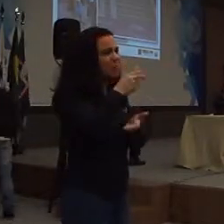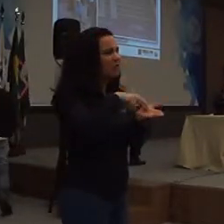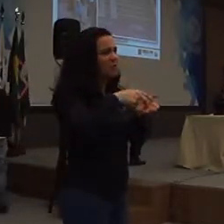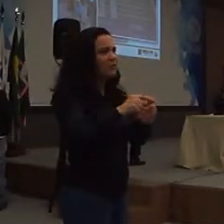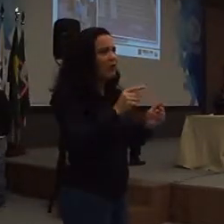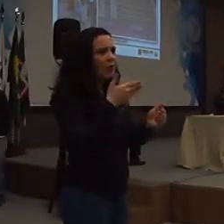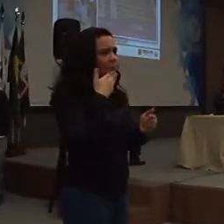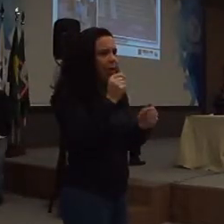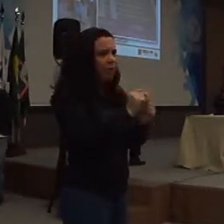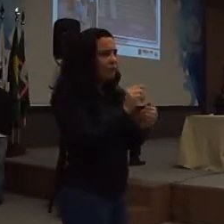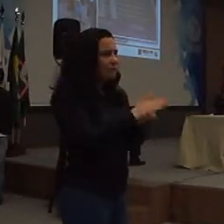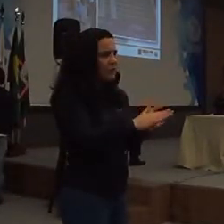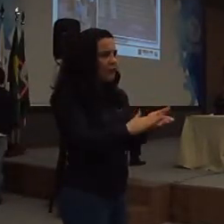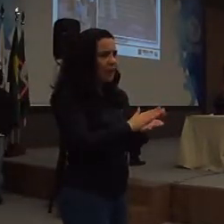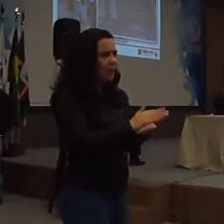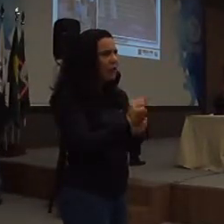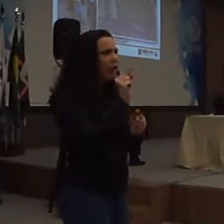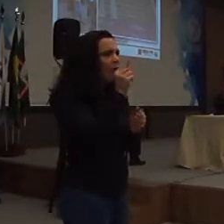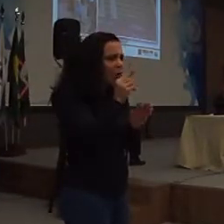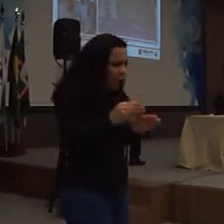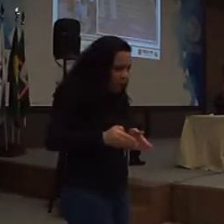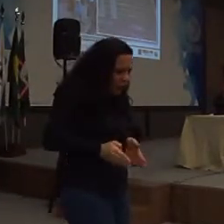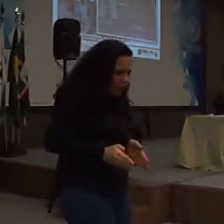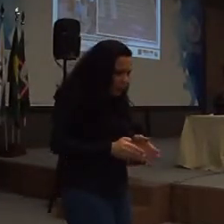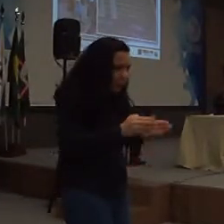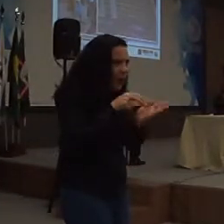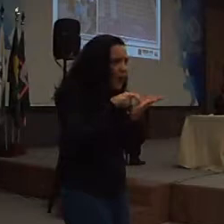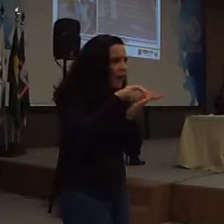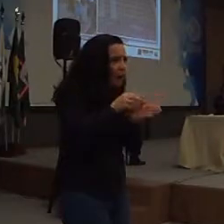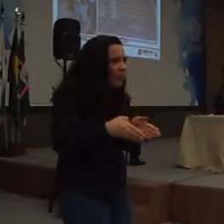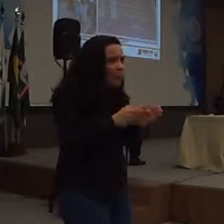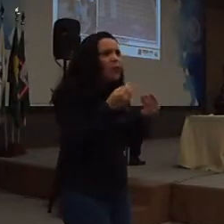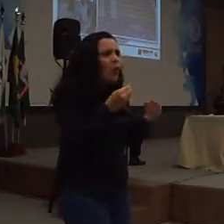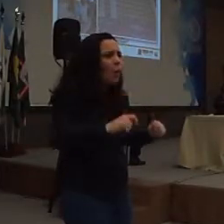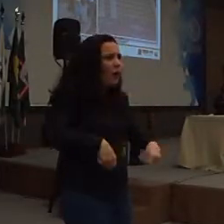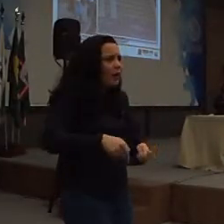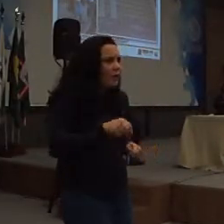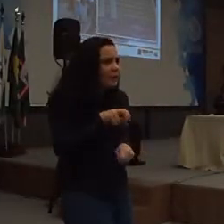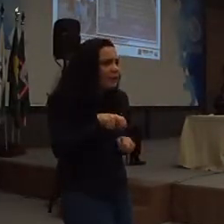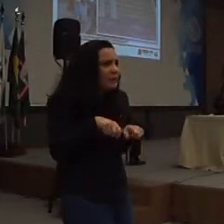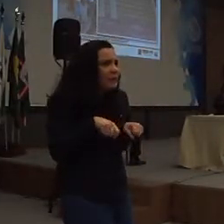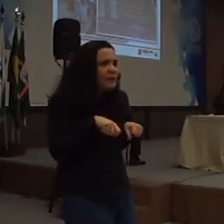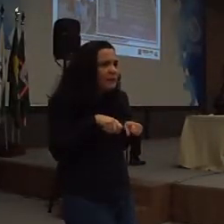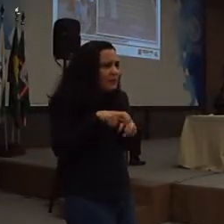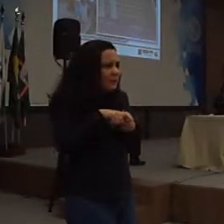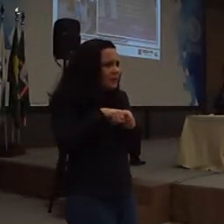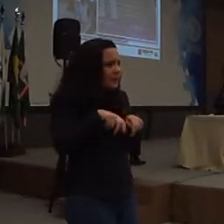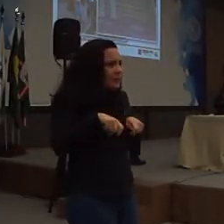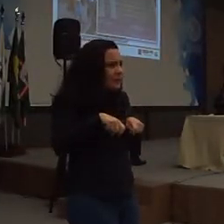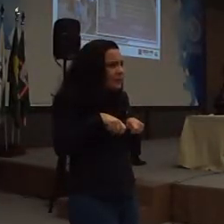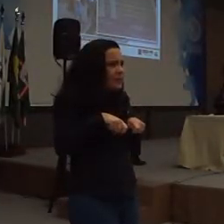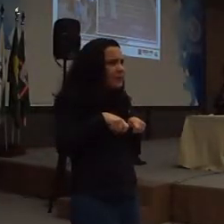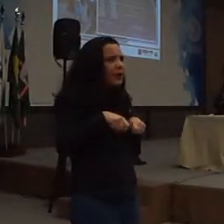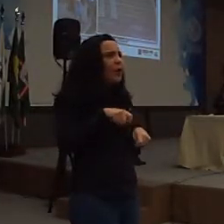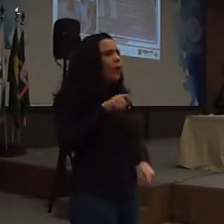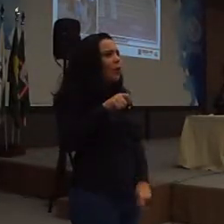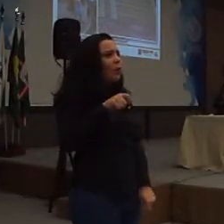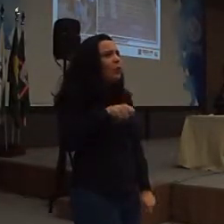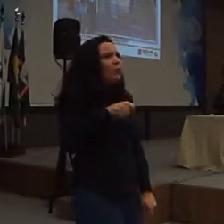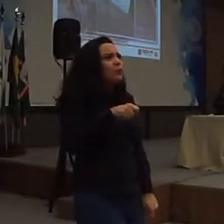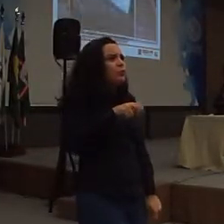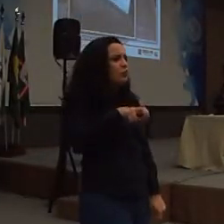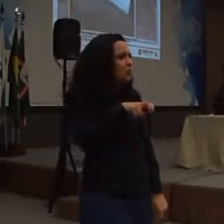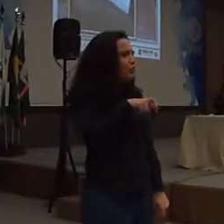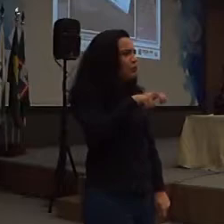nada. Para fazer isso, não faço nada. É melhor que faça só a escada, faça o corrimão, que é melhor. Quem é que vai usar esse